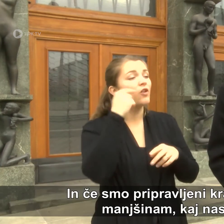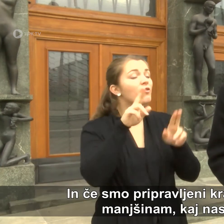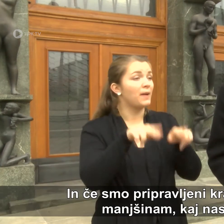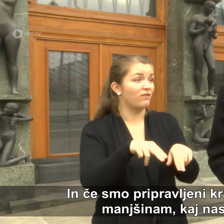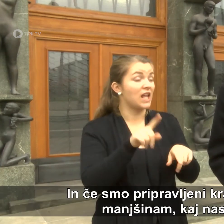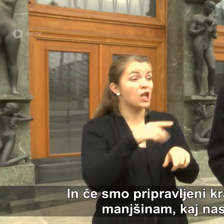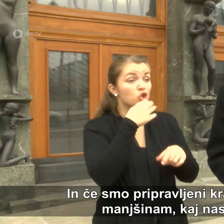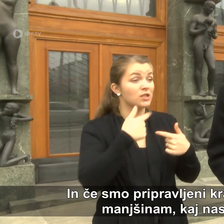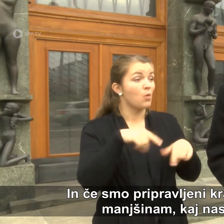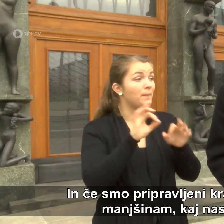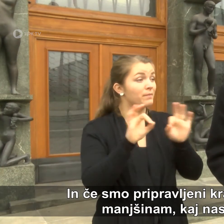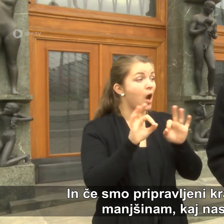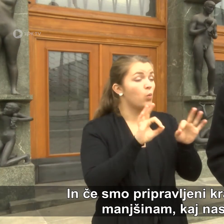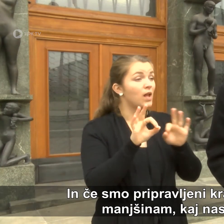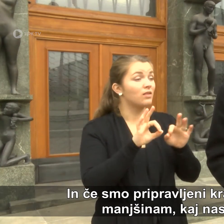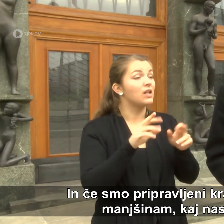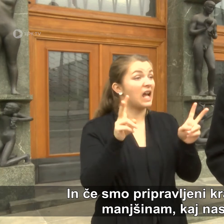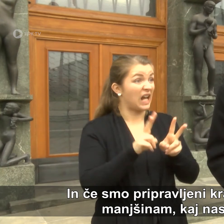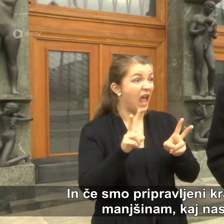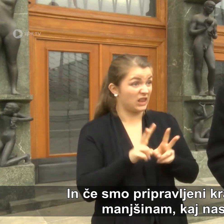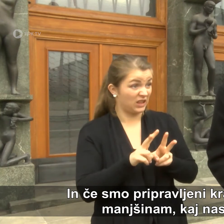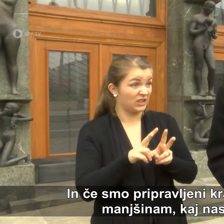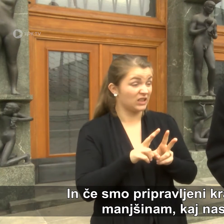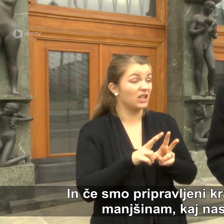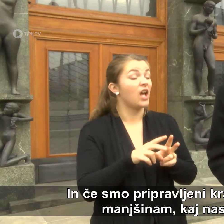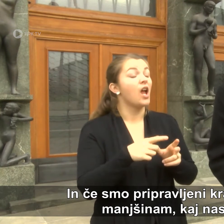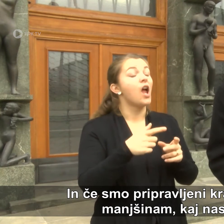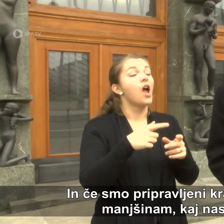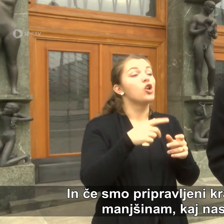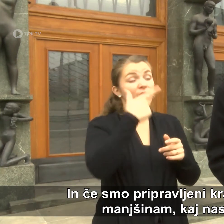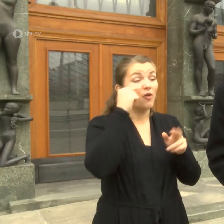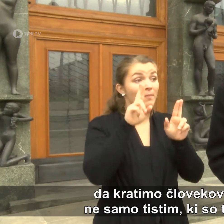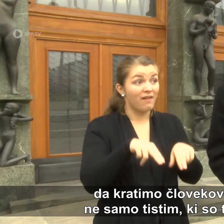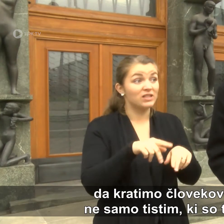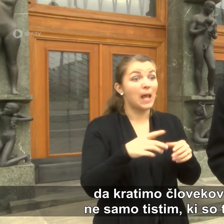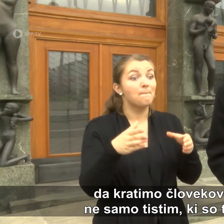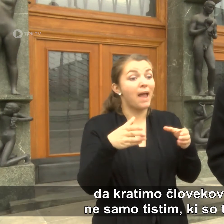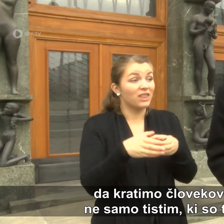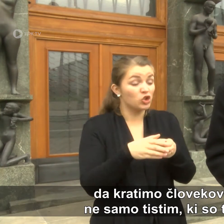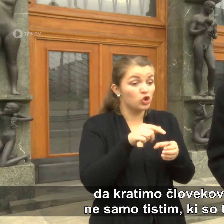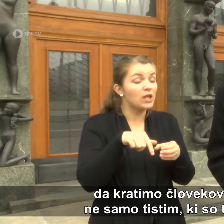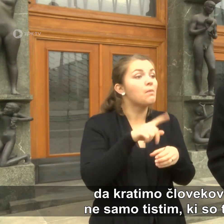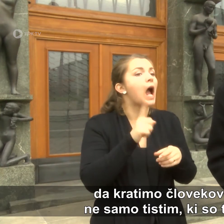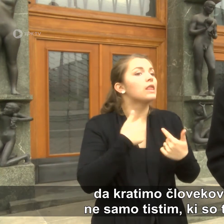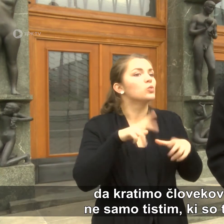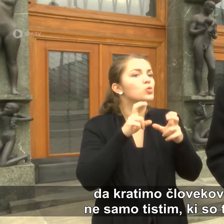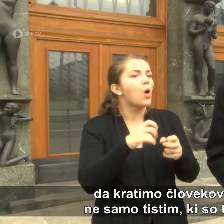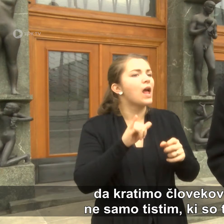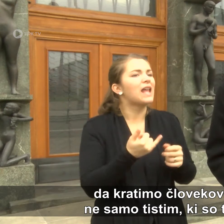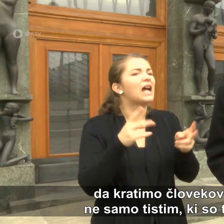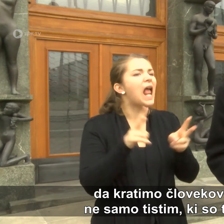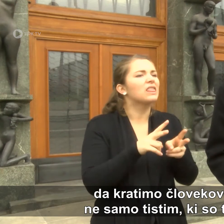kratiti človekove pravice manjšinam, kaj nas potem ustavlja, da kratimo človekove pravice drugim? Ne samo tistim, ki so ta trenutek